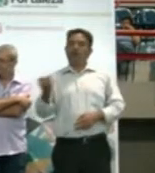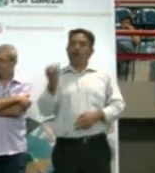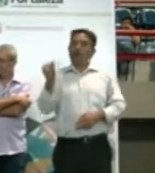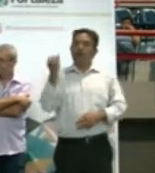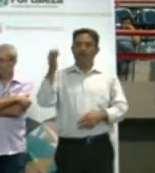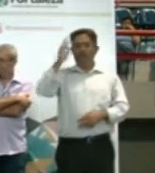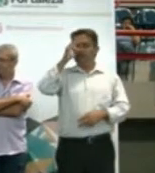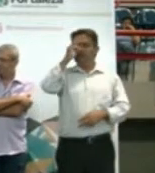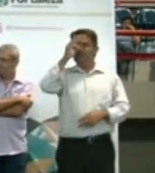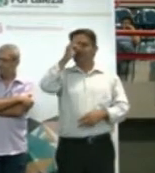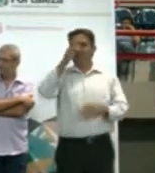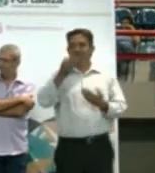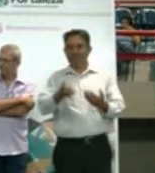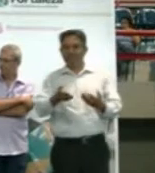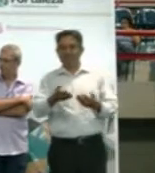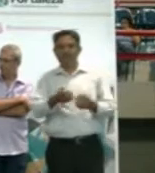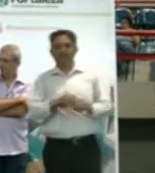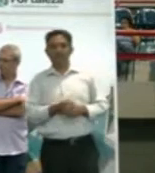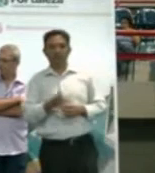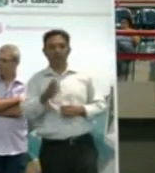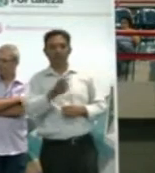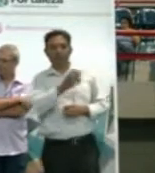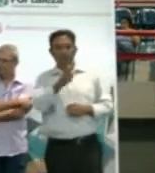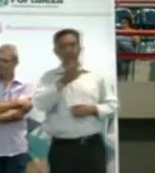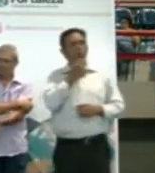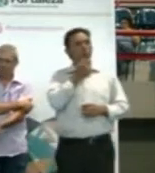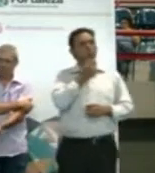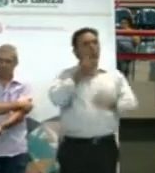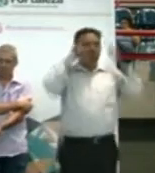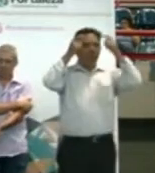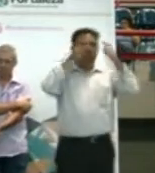Leito vai falar um pouco mais dessa questão do rei mal coroado.